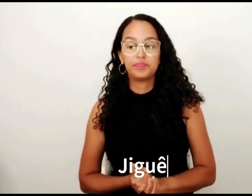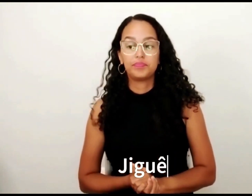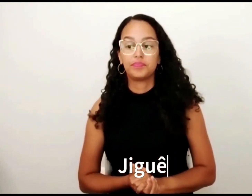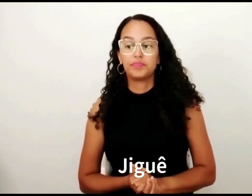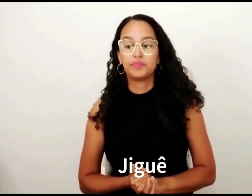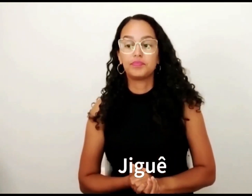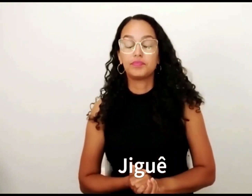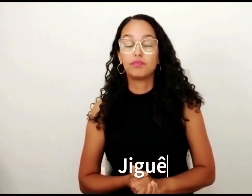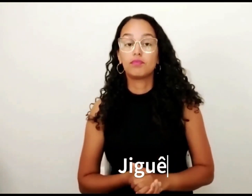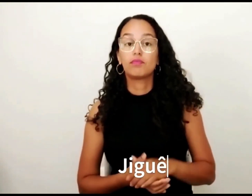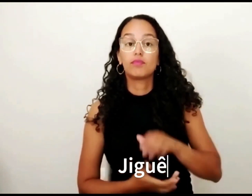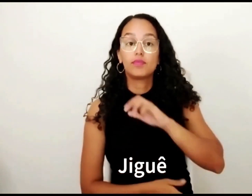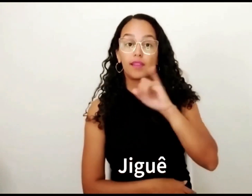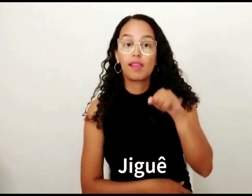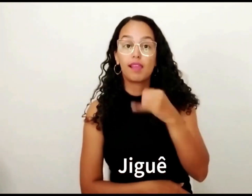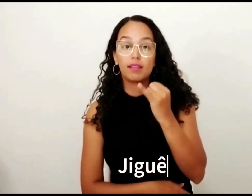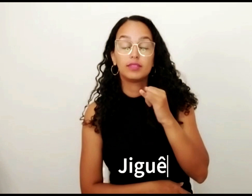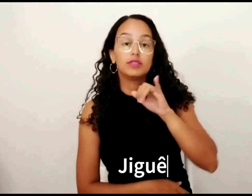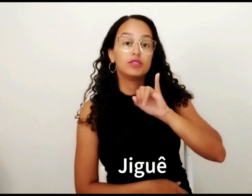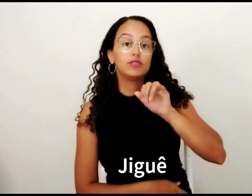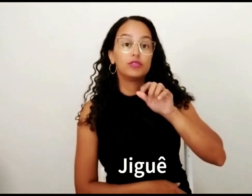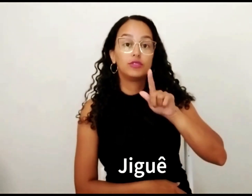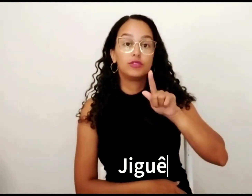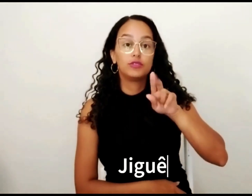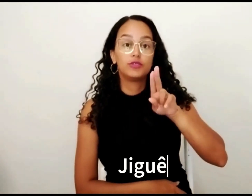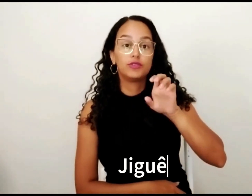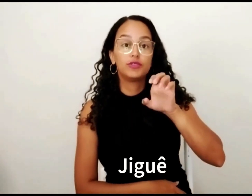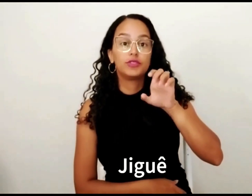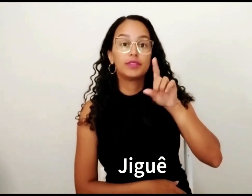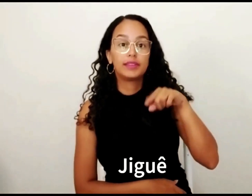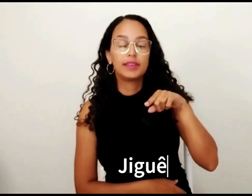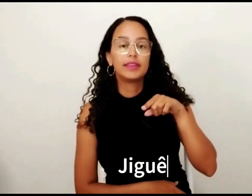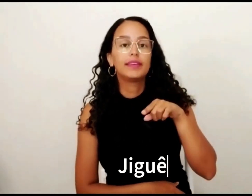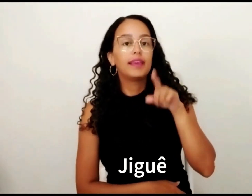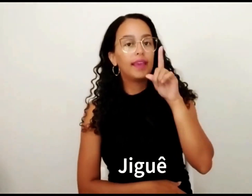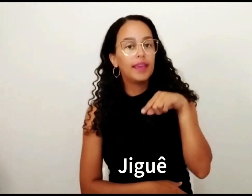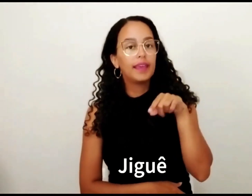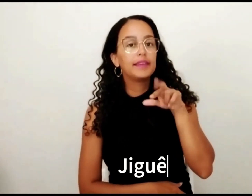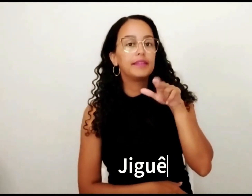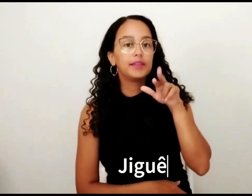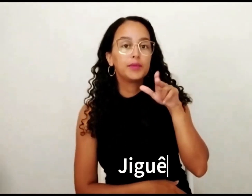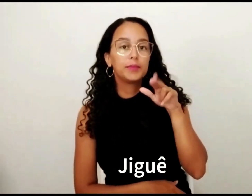Suas companheiras sempre acabam dormindo com Macunaíma.